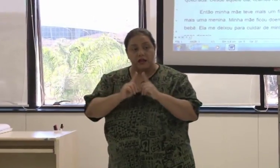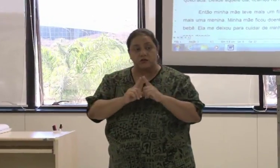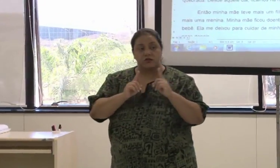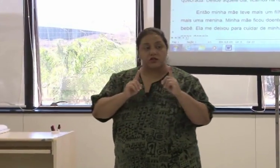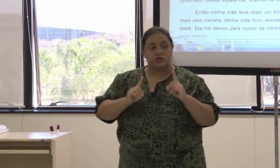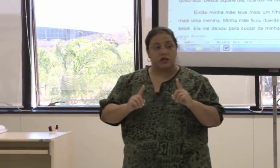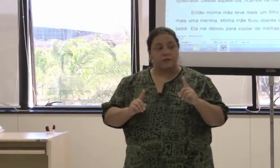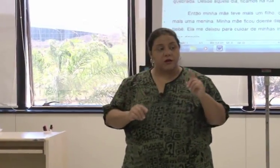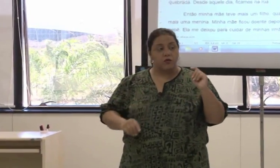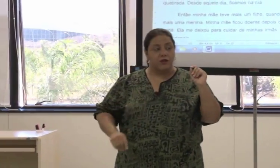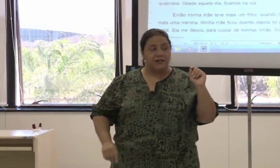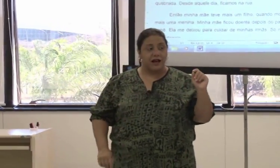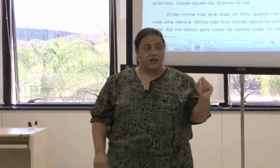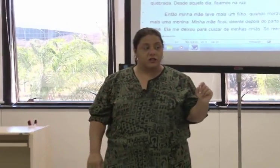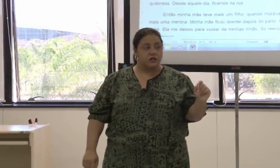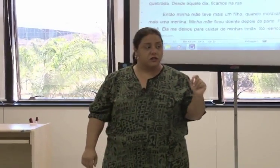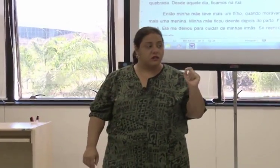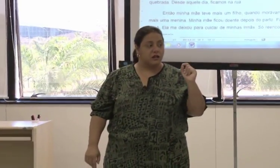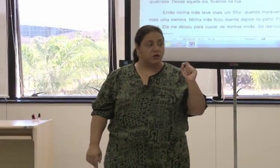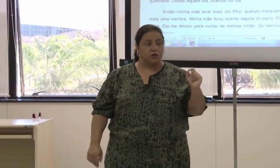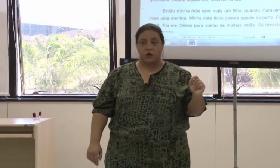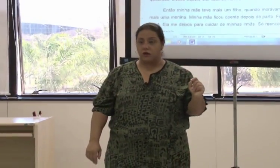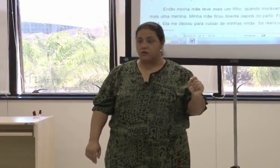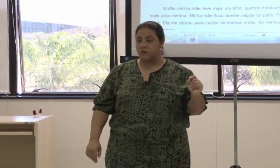Isso se chama unidade tradutória.